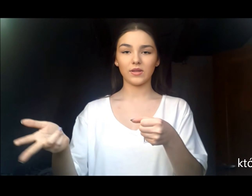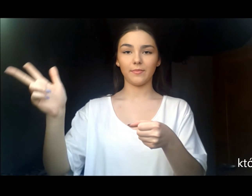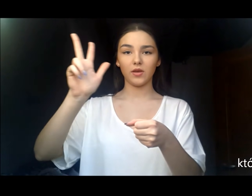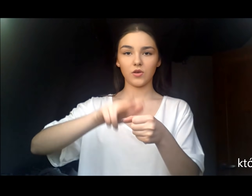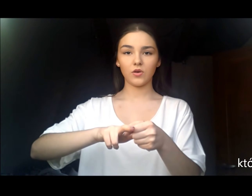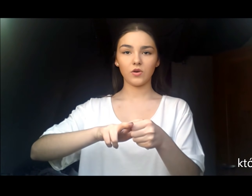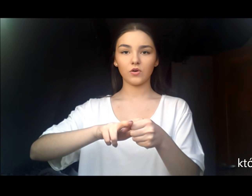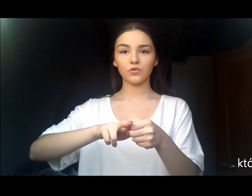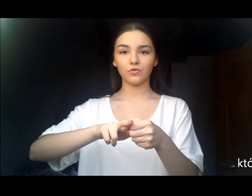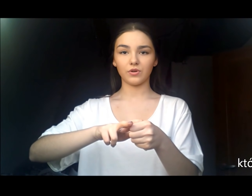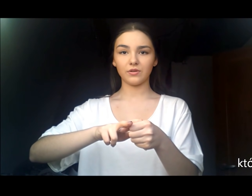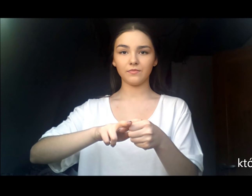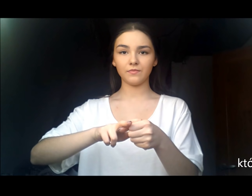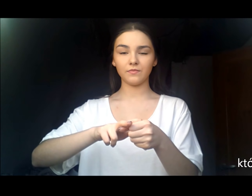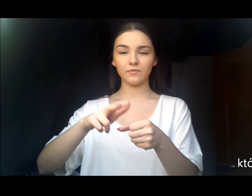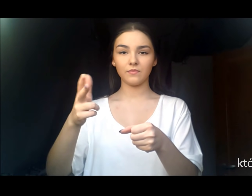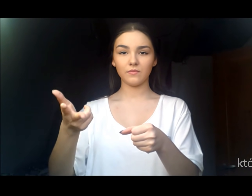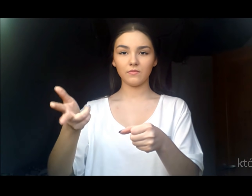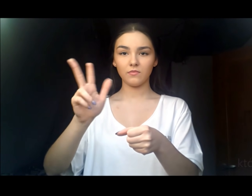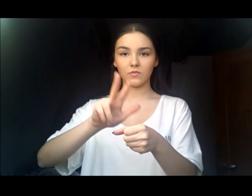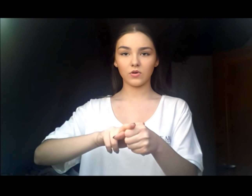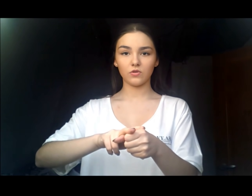zakładamy. Który.